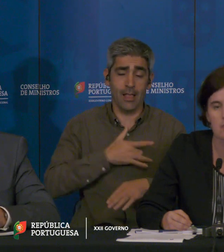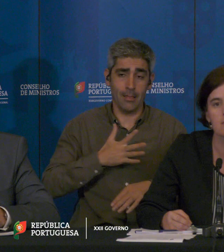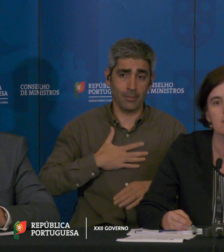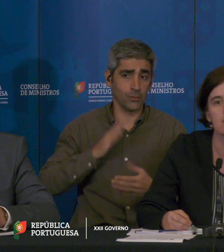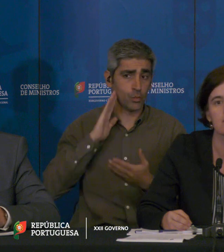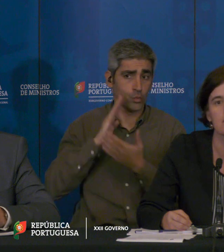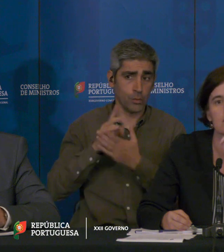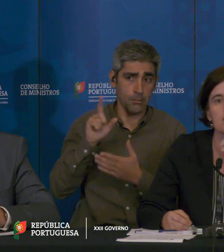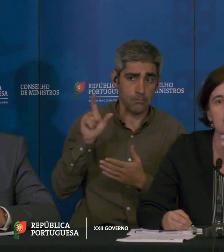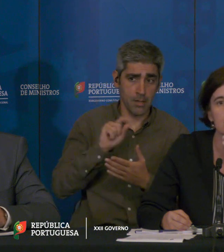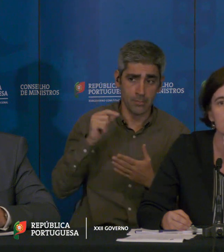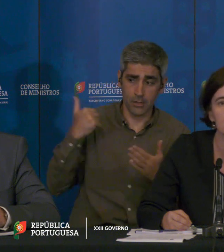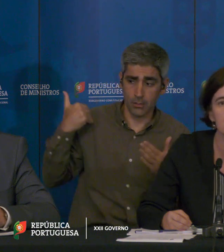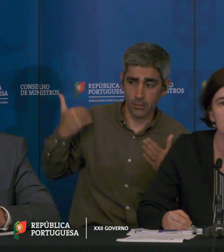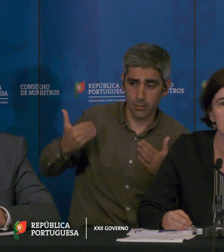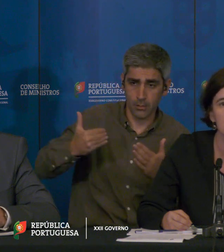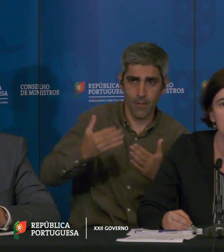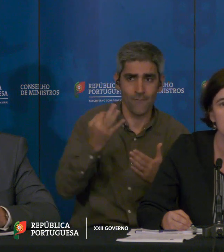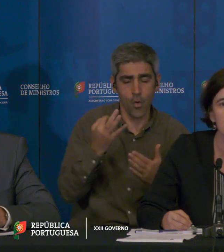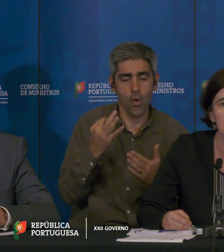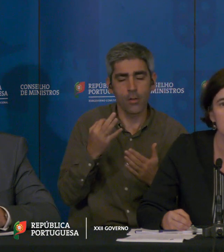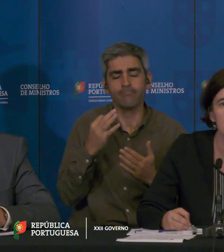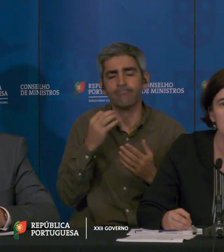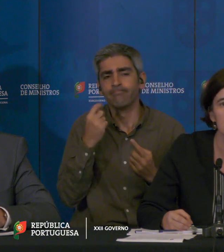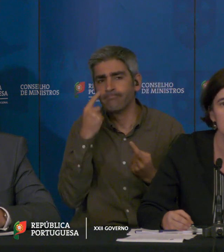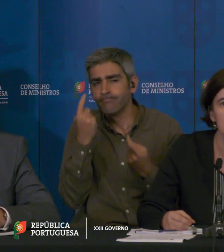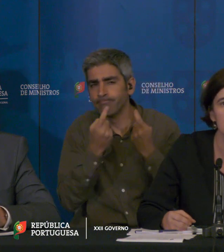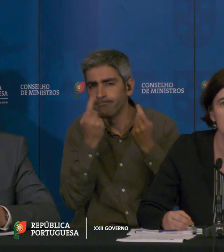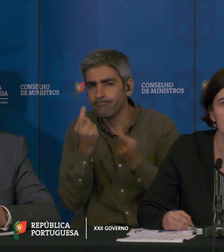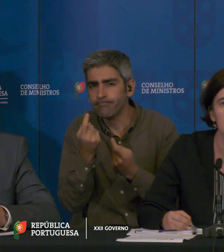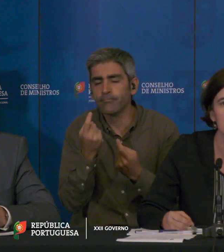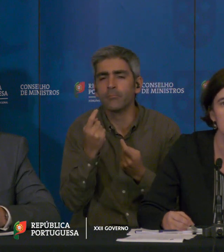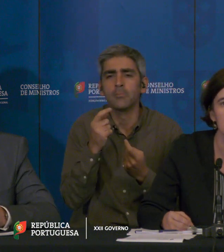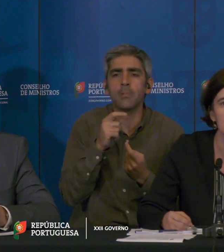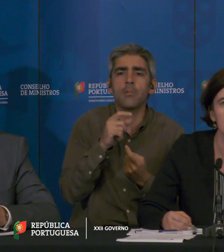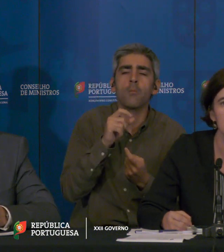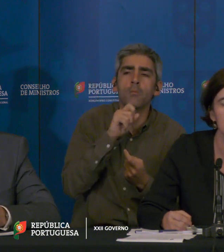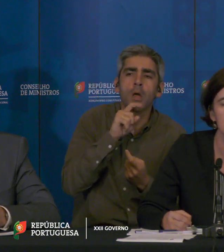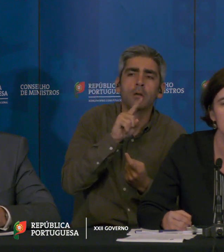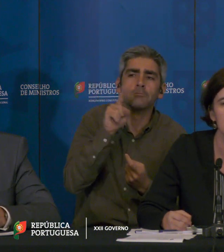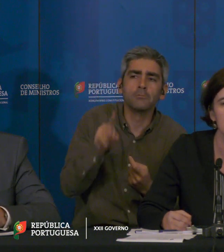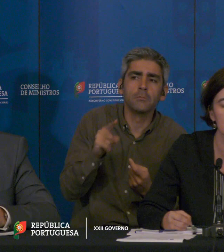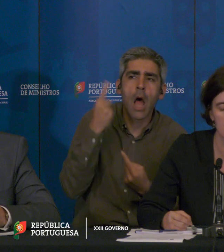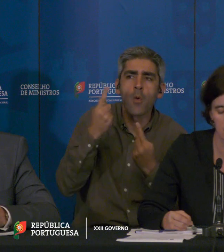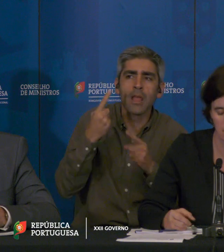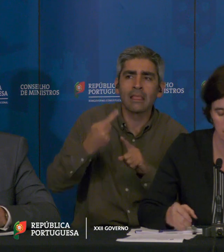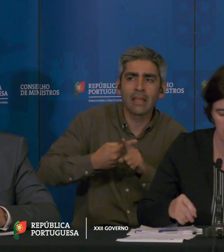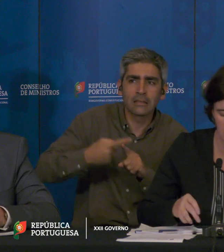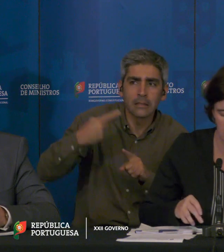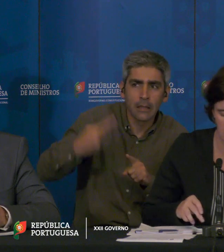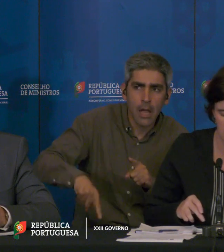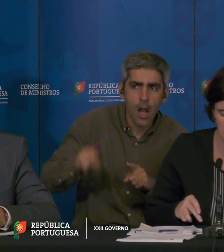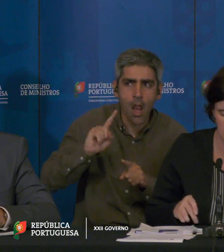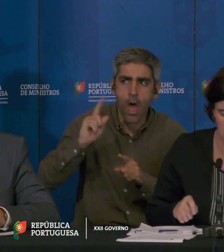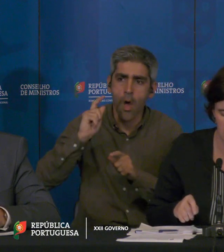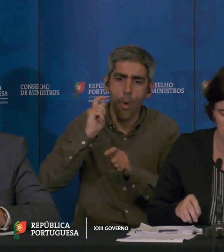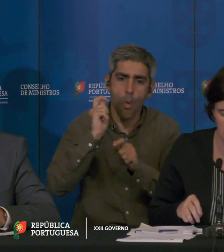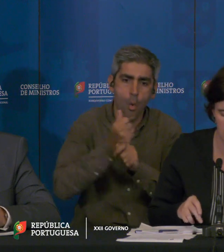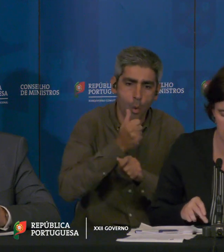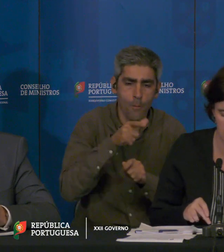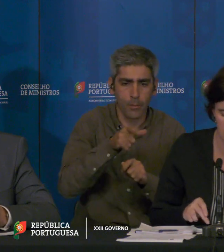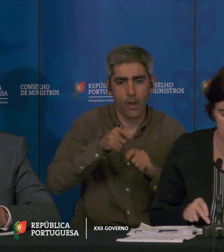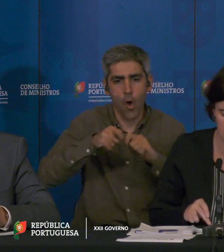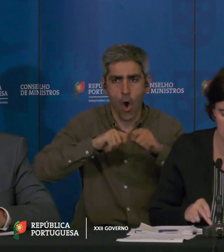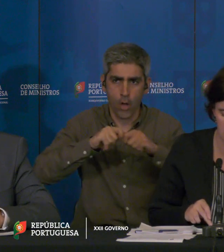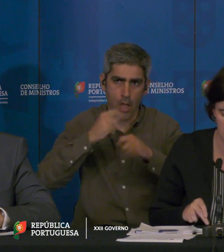meses, iniciou um processo de identificação de potenciais interessados na aquisição desta participação